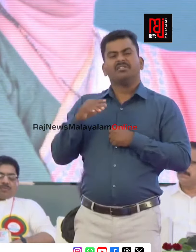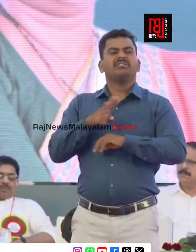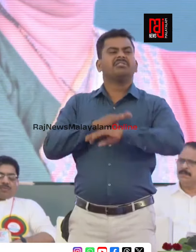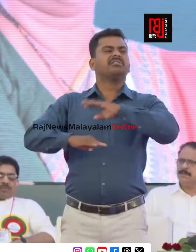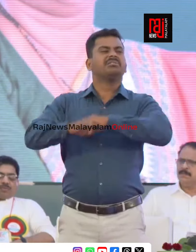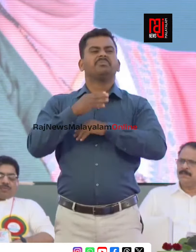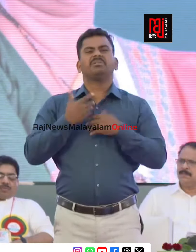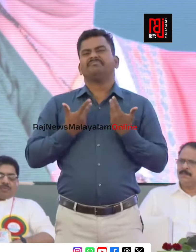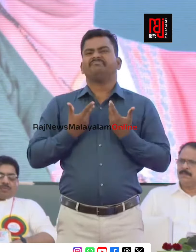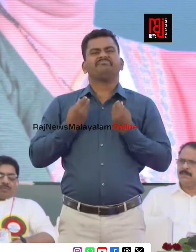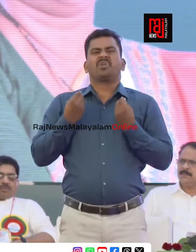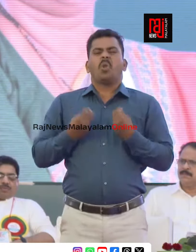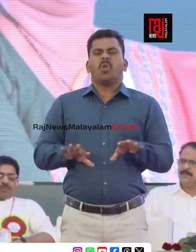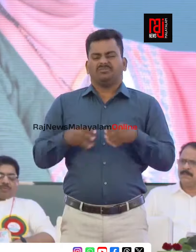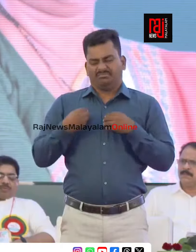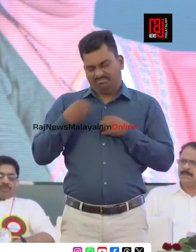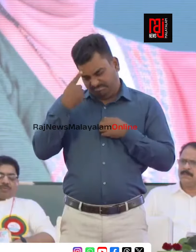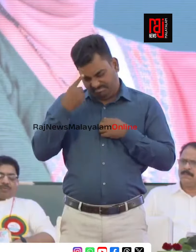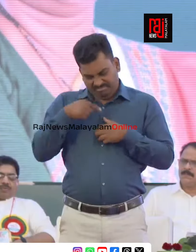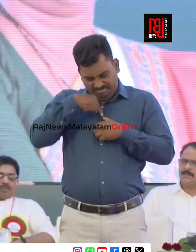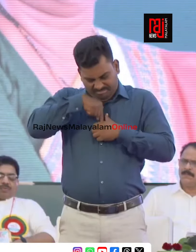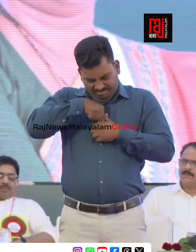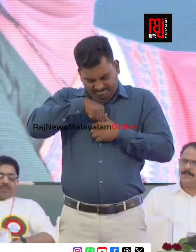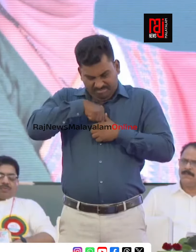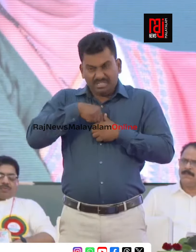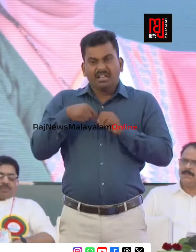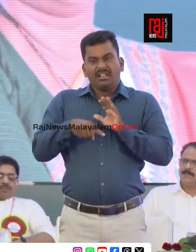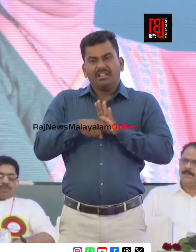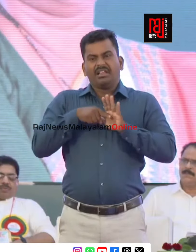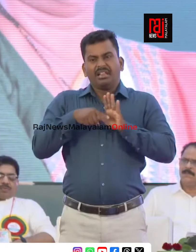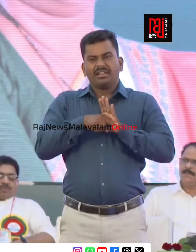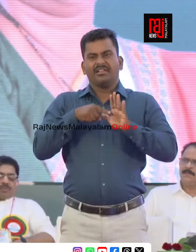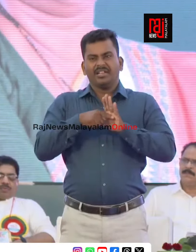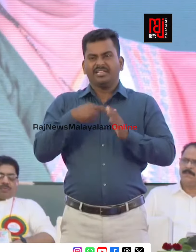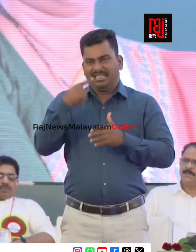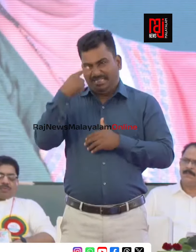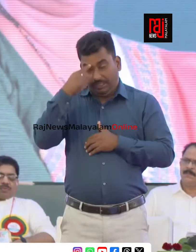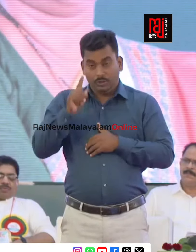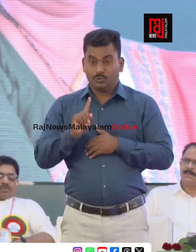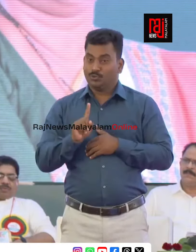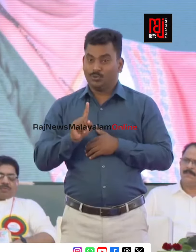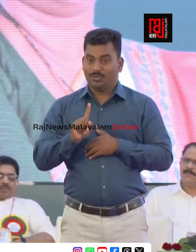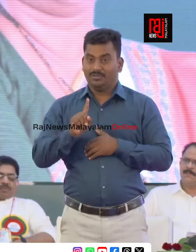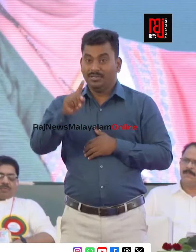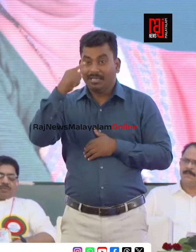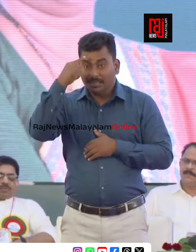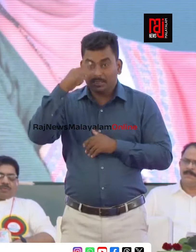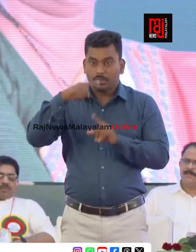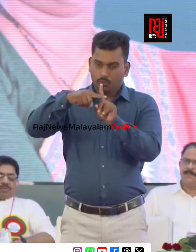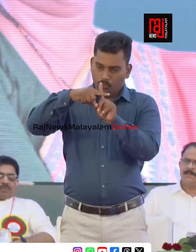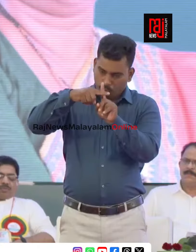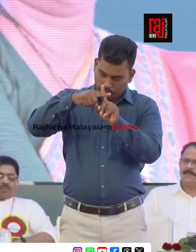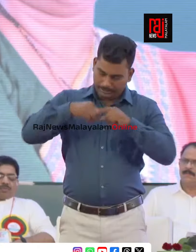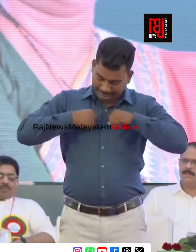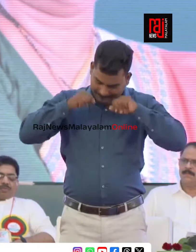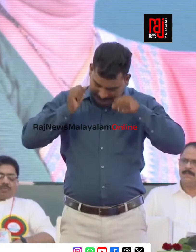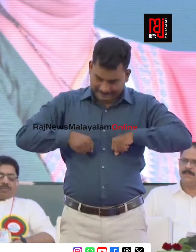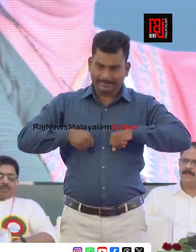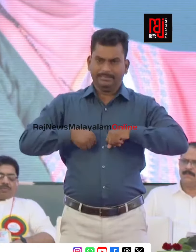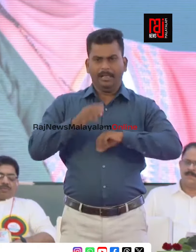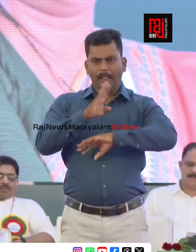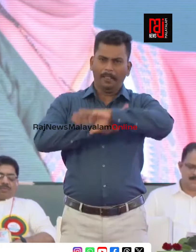അതിജീവിക്കാൻ കഴിയും. ഇത് നമ്മൾ ഓരോരുത്തരും നിശ്ചയിക്കേണ്ട കാര്യമാണ്.